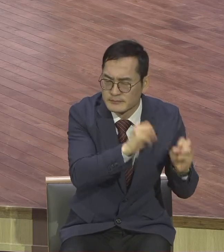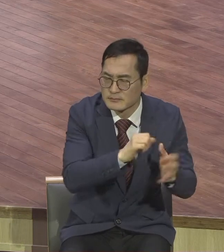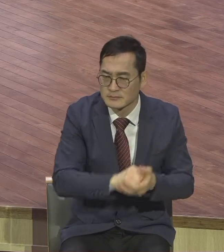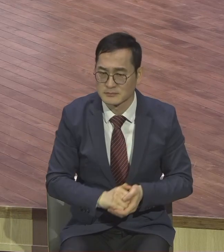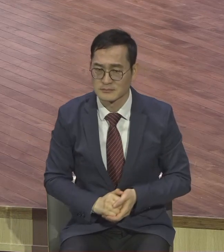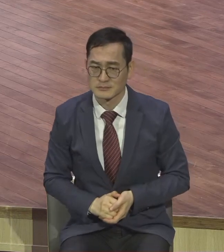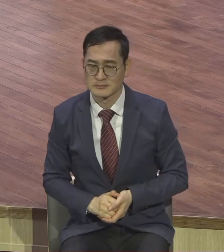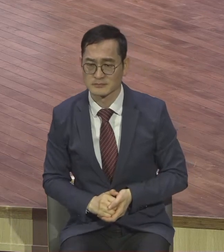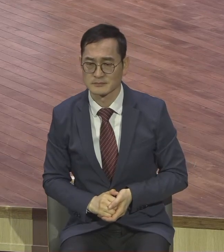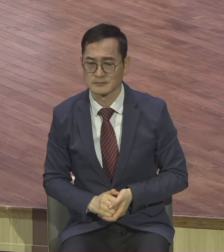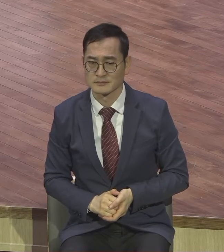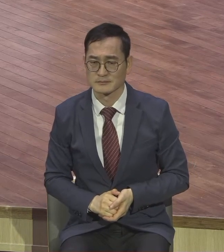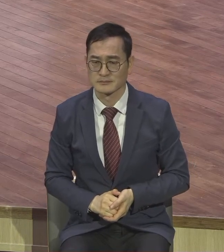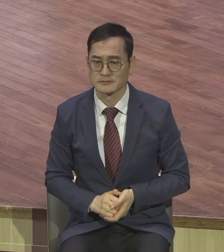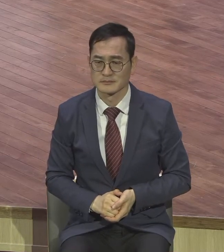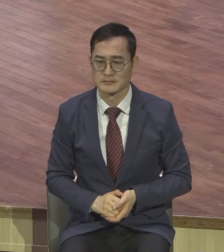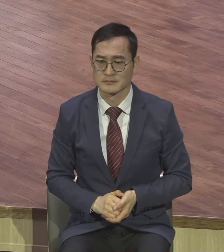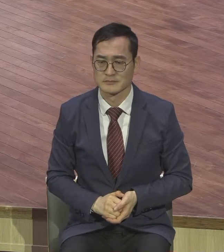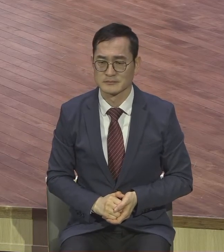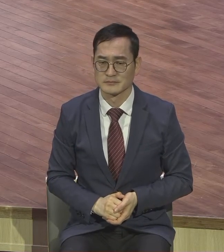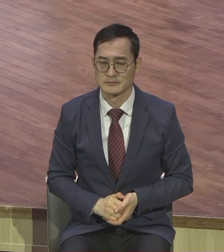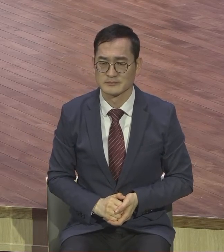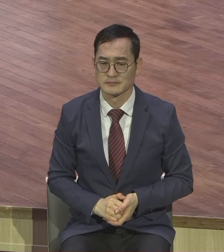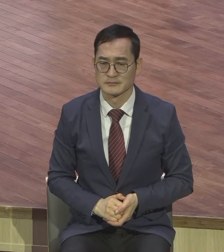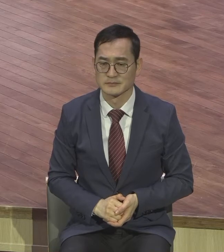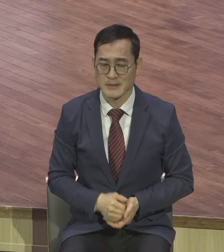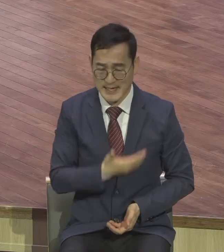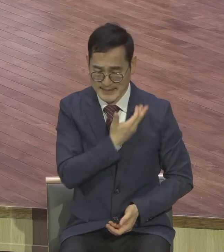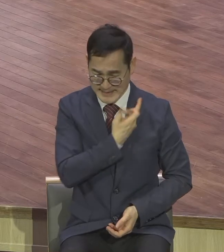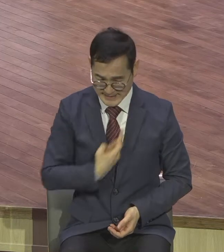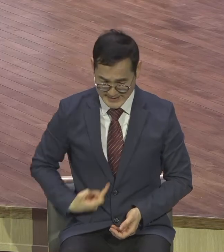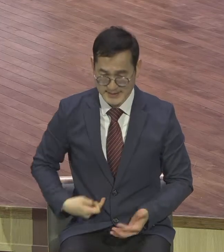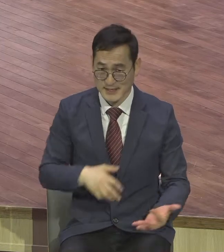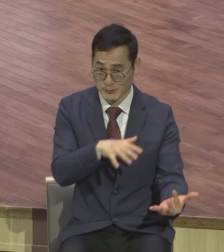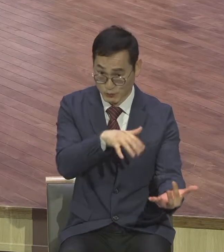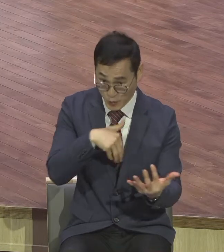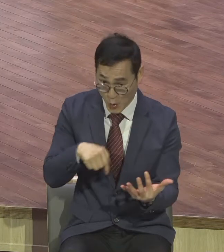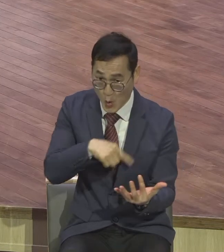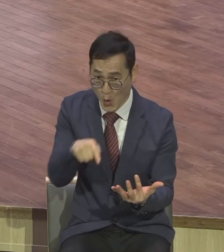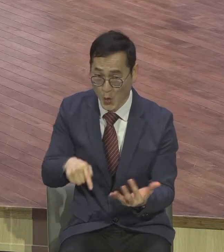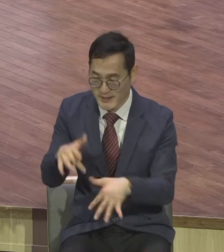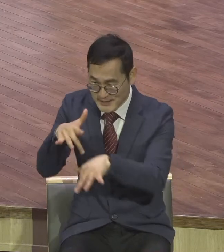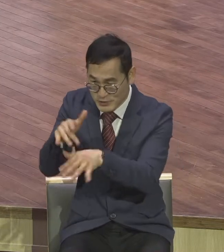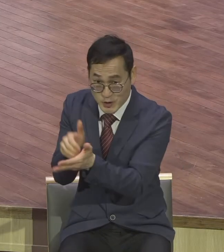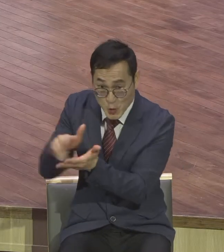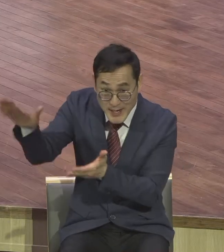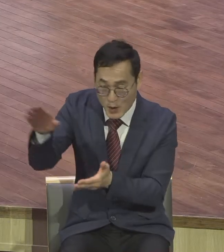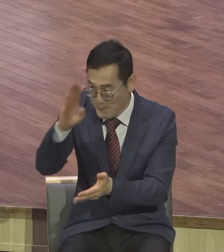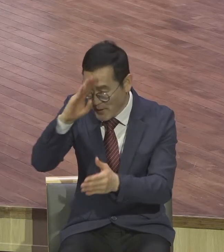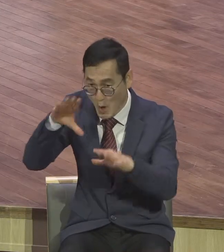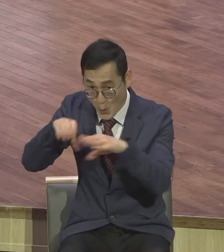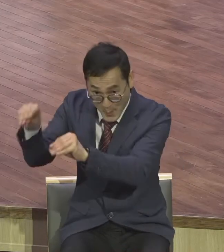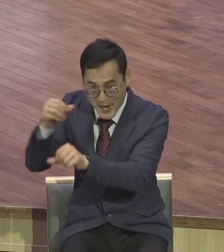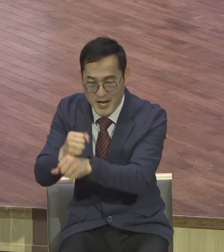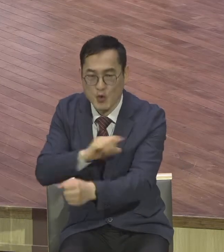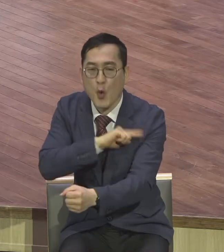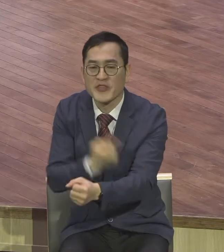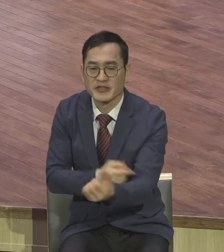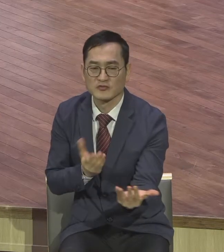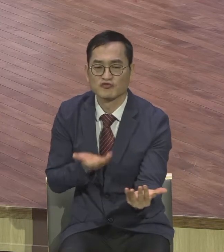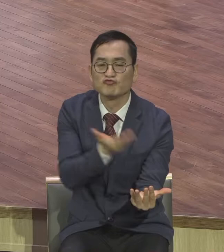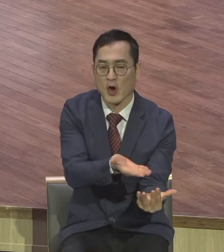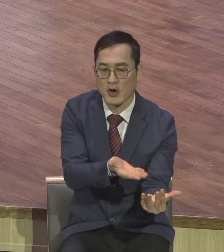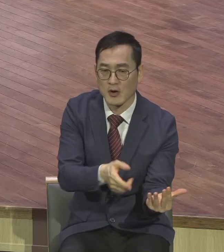더러운 귀신을 쫓아내며 모든 병과 모든 약한 것을 고치는 권능을 주시니라 우리가 제자잖아요